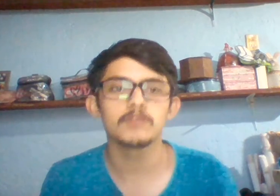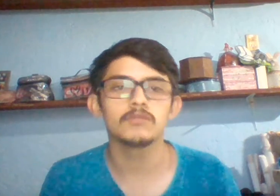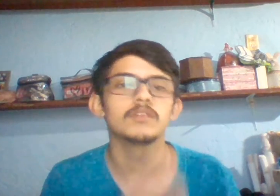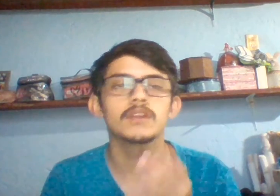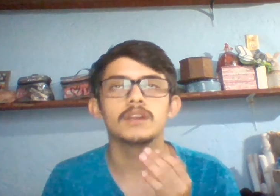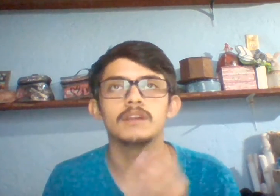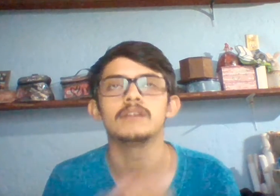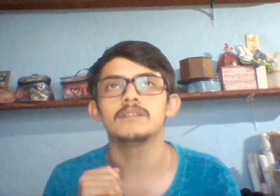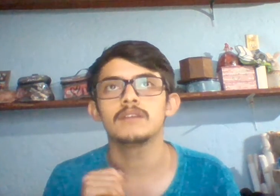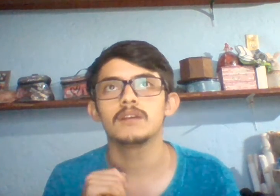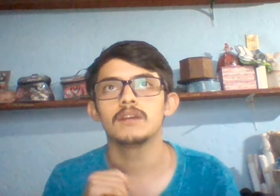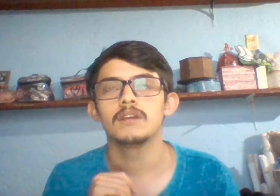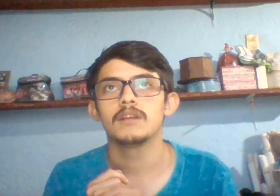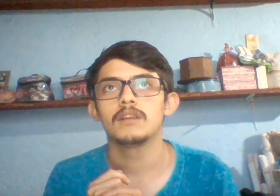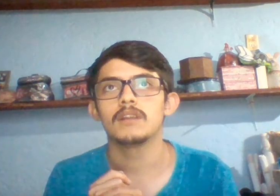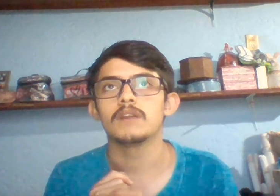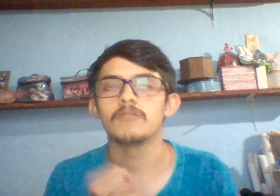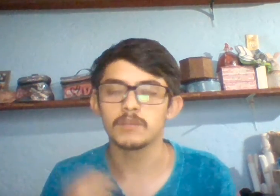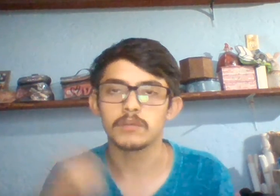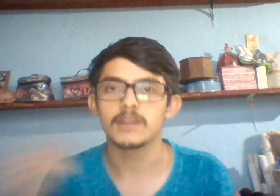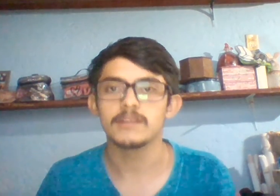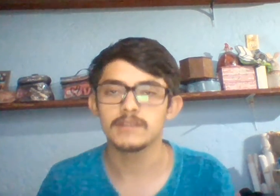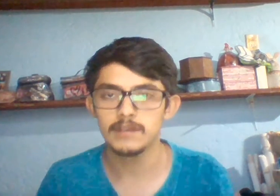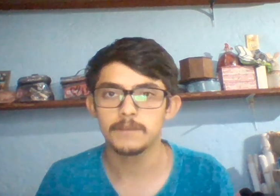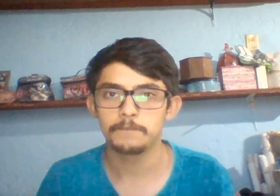un torque es la fuerza por la distancia,